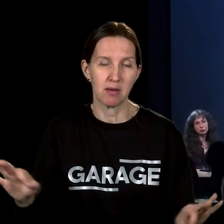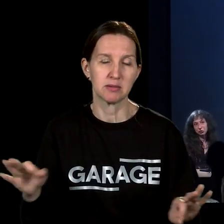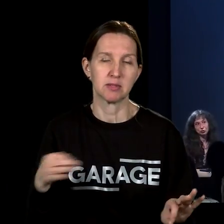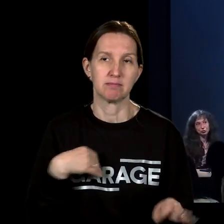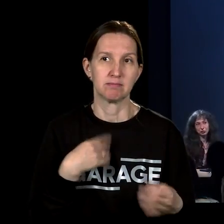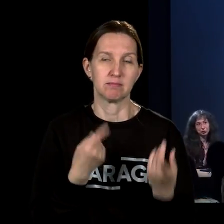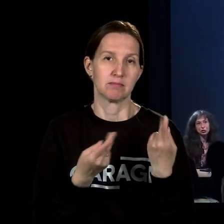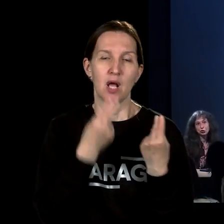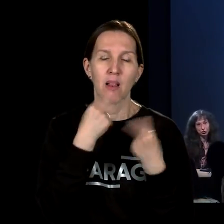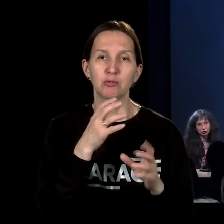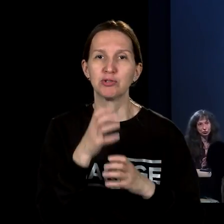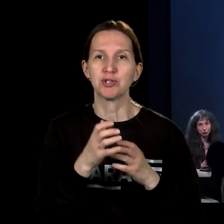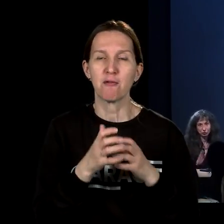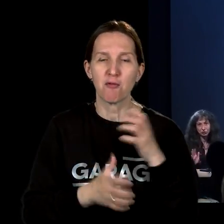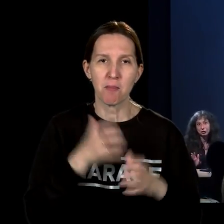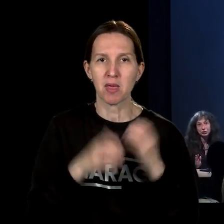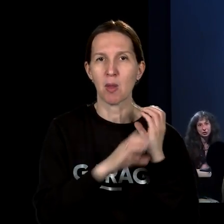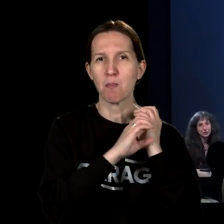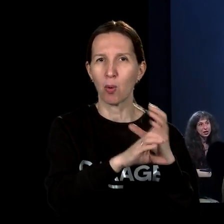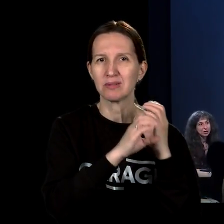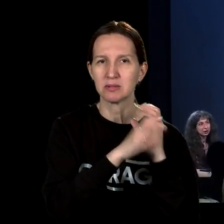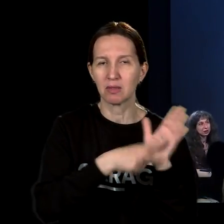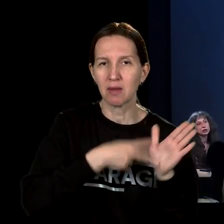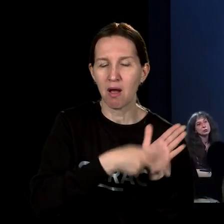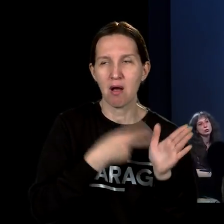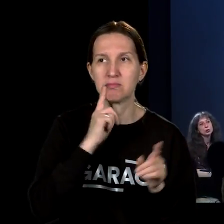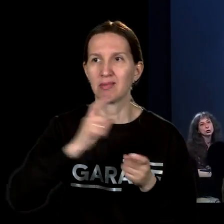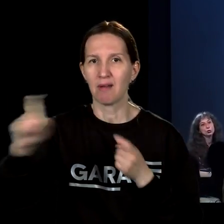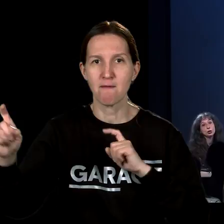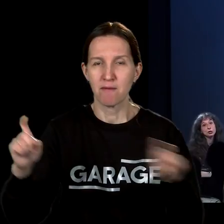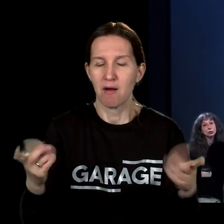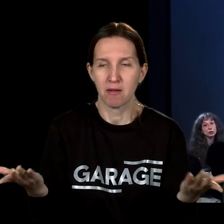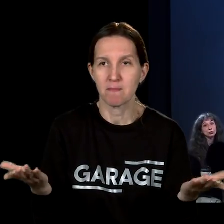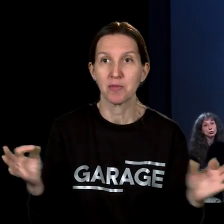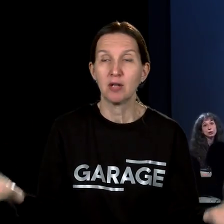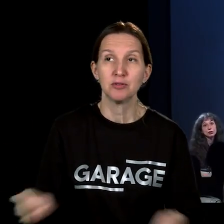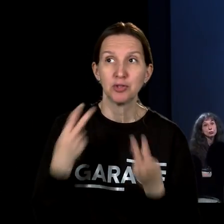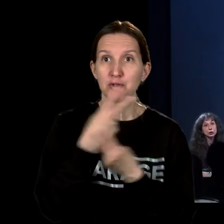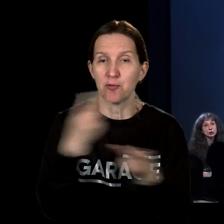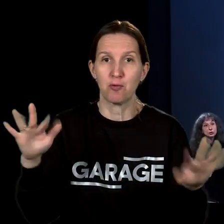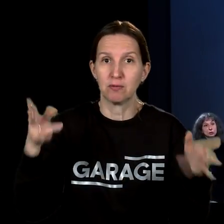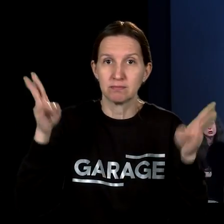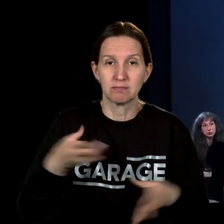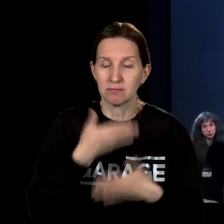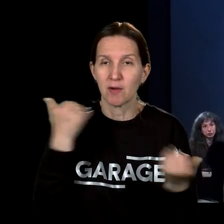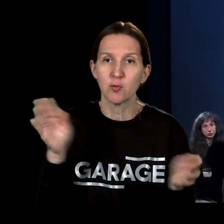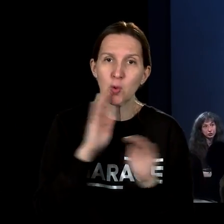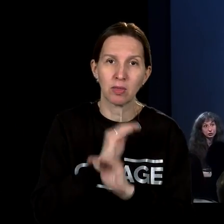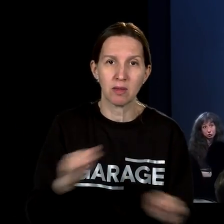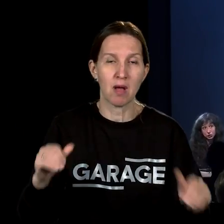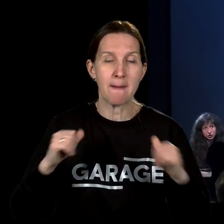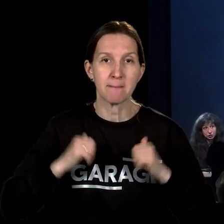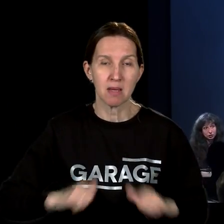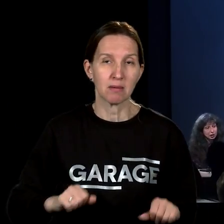трамваи, и вообще, вот ничего, вообще ничего не происходит, все тихо, мирно. И как это не похоже на то, каким была Европа, каким был Париж во время Первой мировой